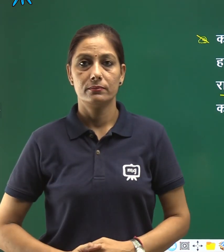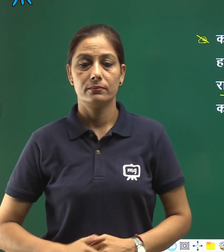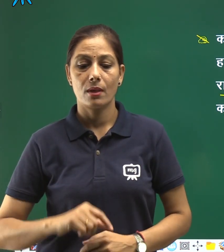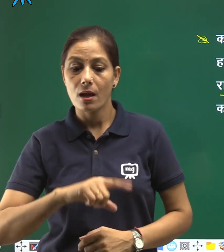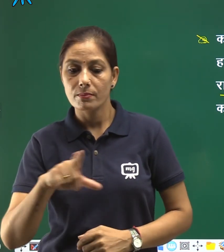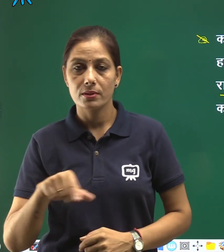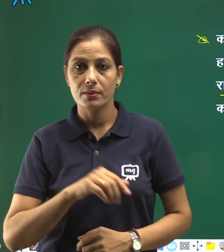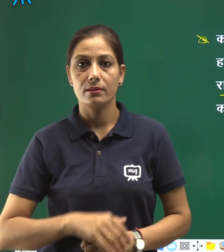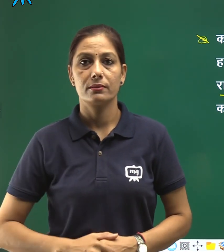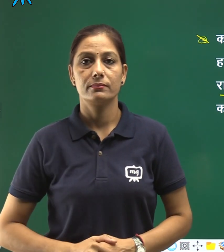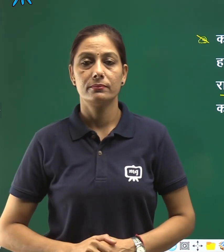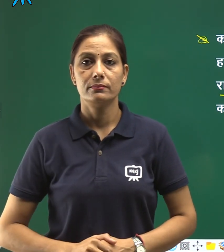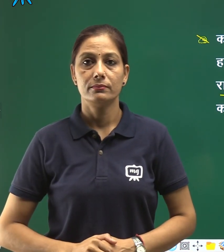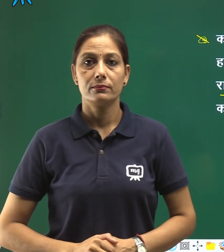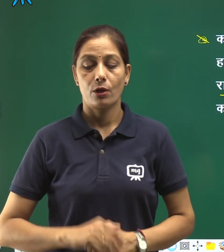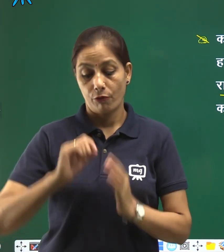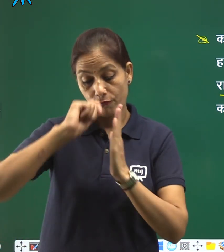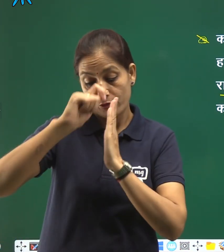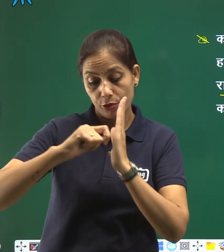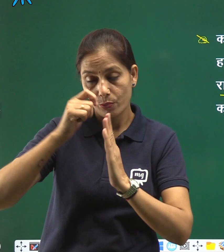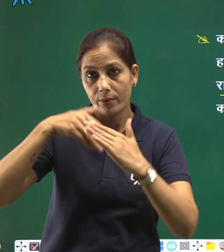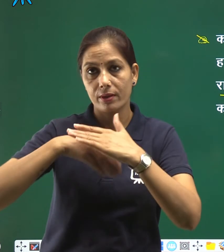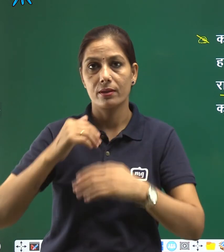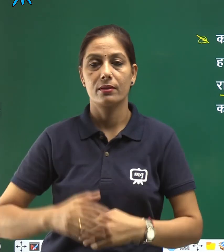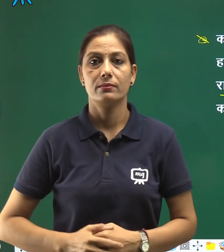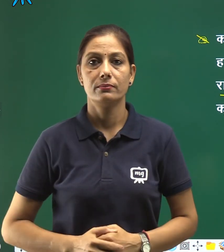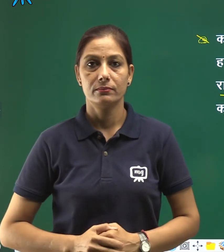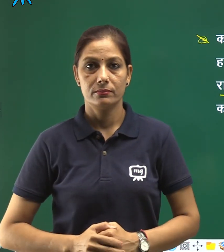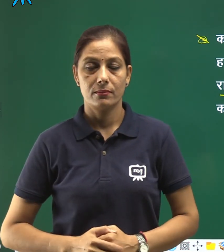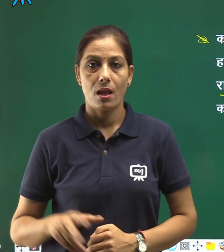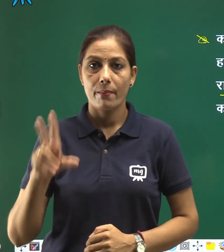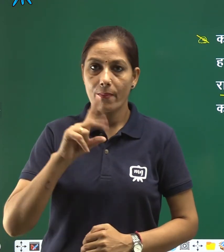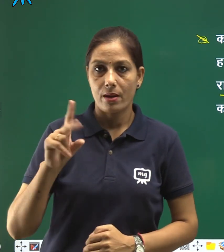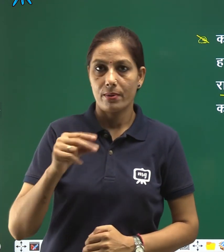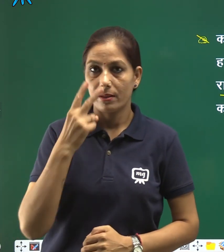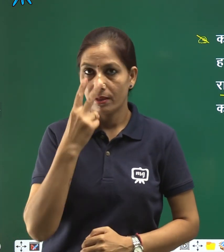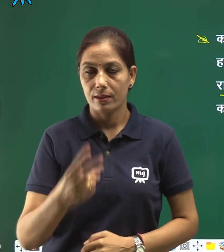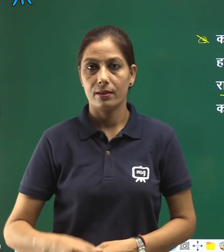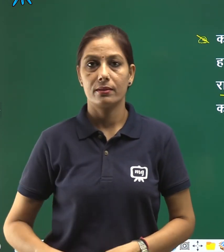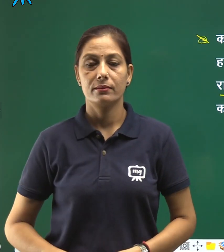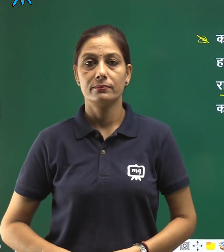आप इसे वीडियो में बार बार देखें,